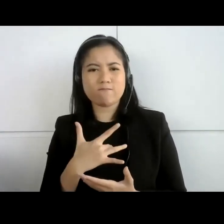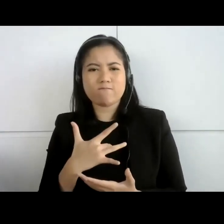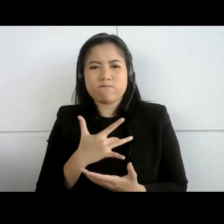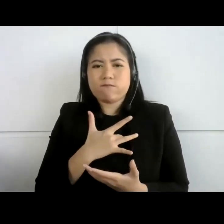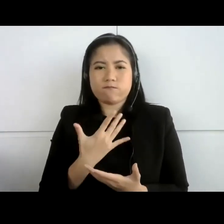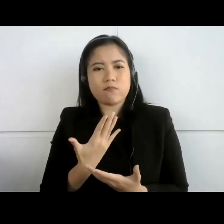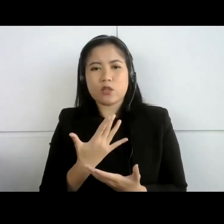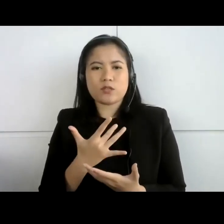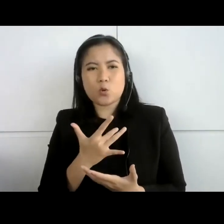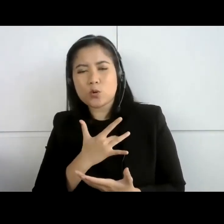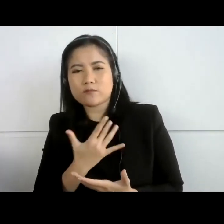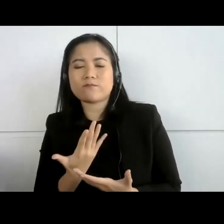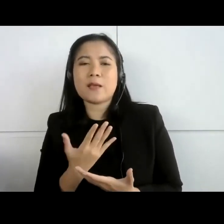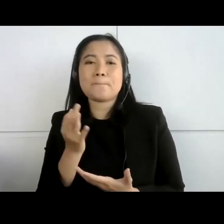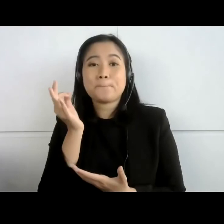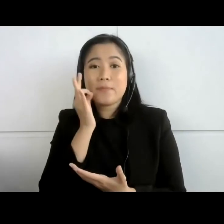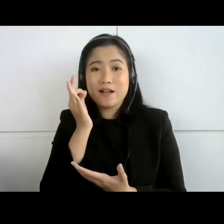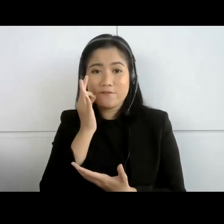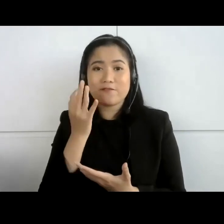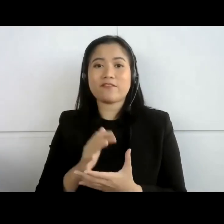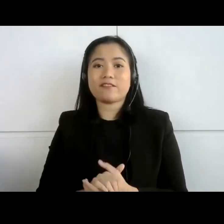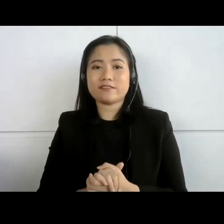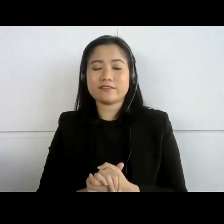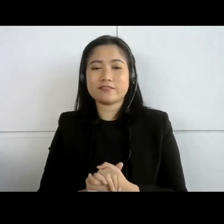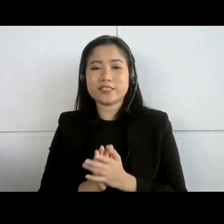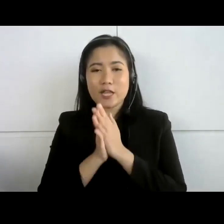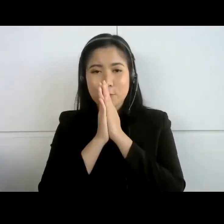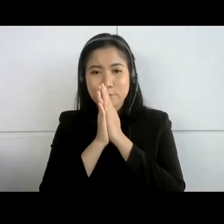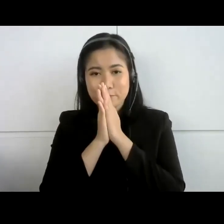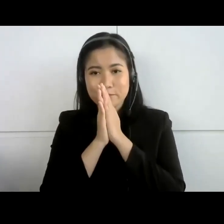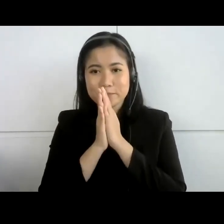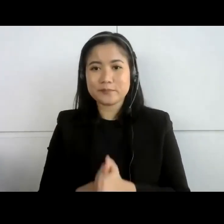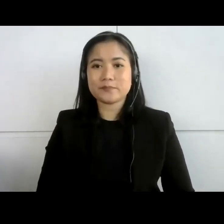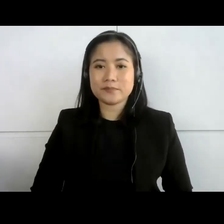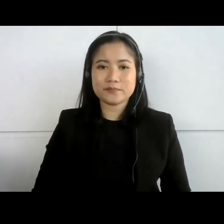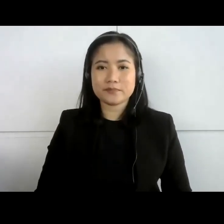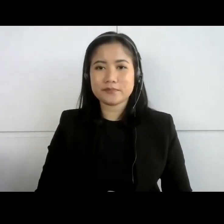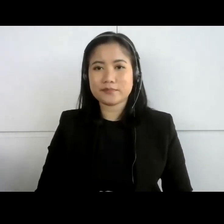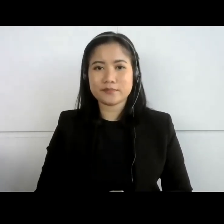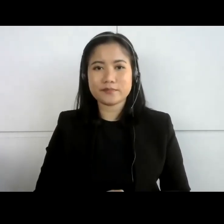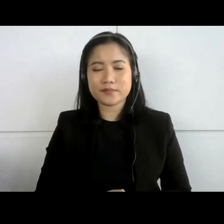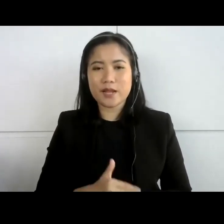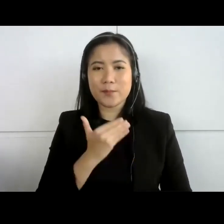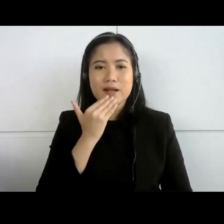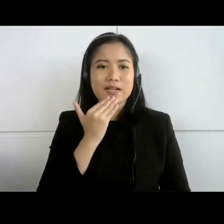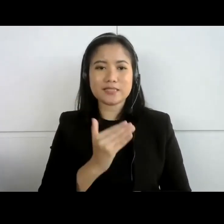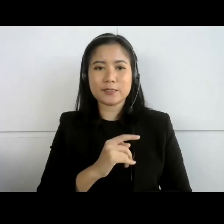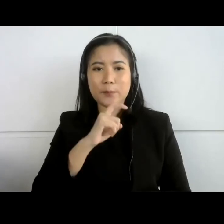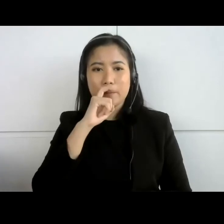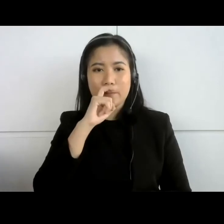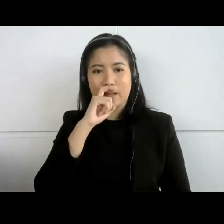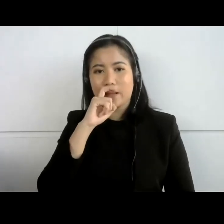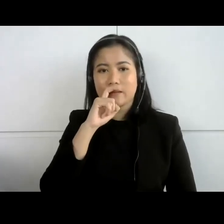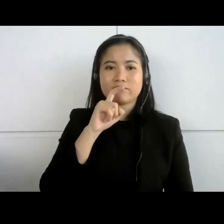sampaikan. Saya kembalikan. Salam. Salam. Terima kasih Pak Ledi atas sharingnya